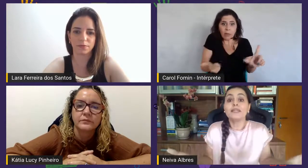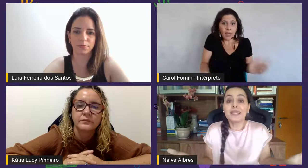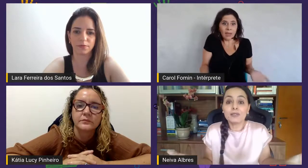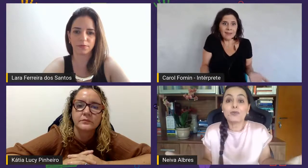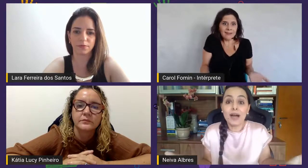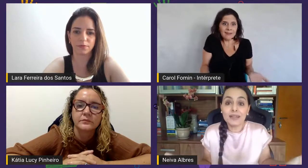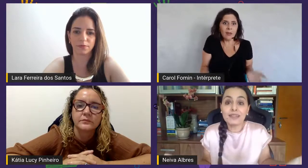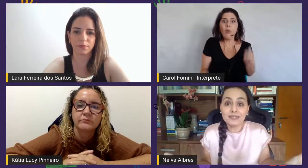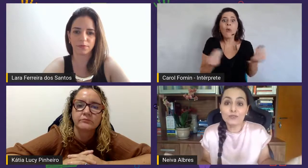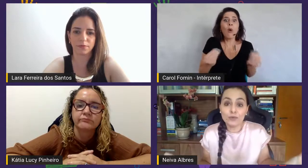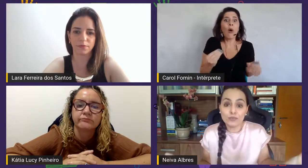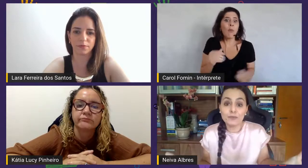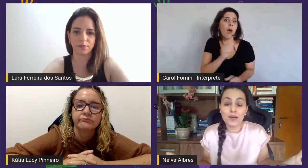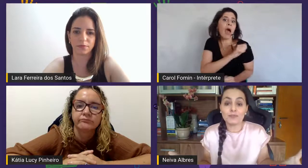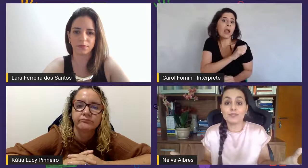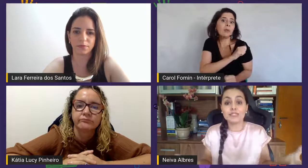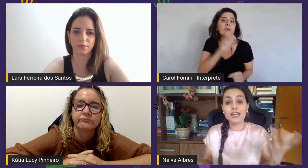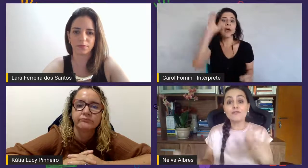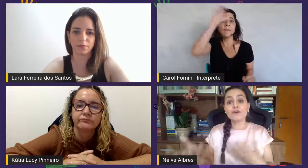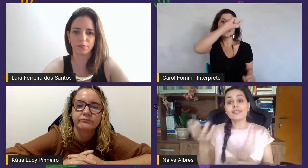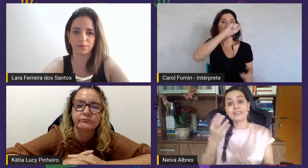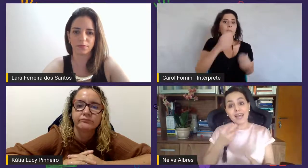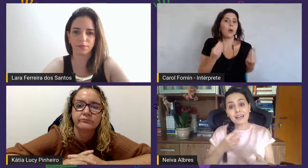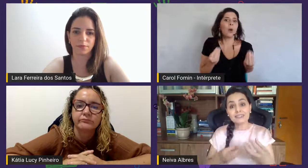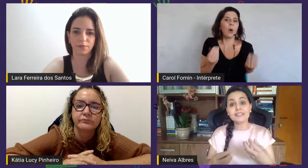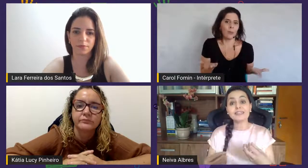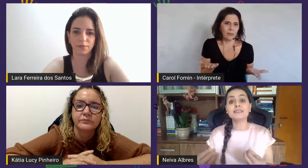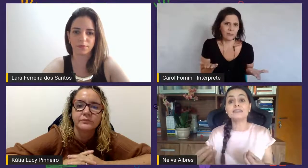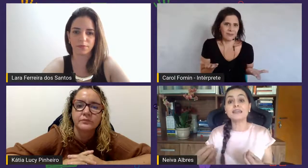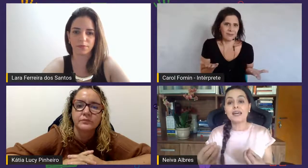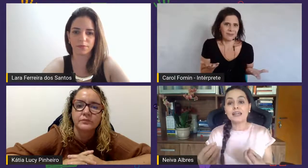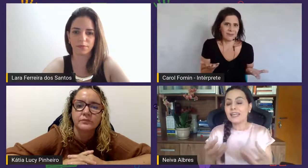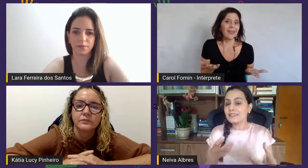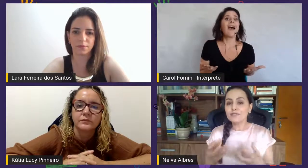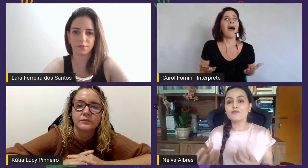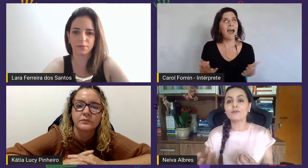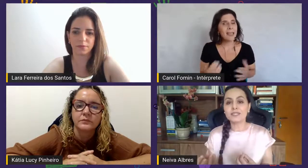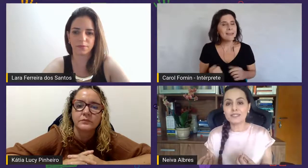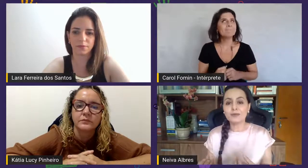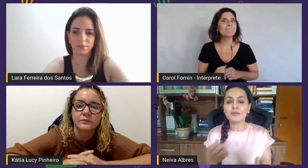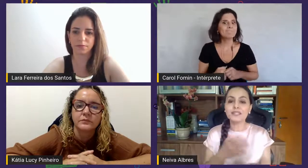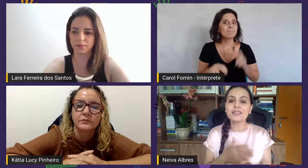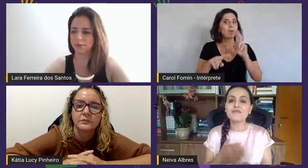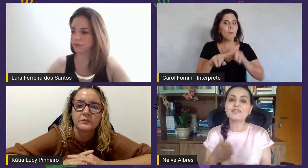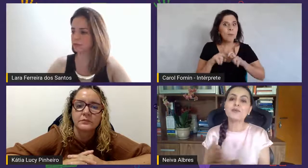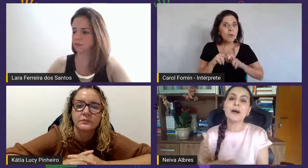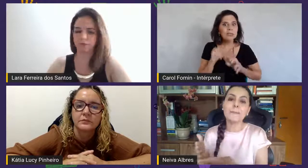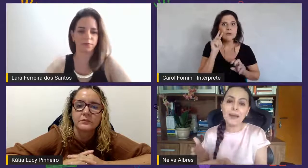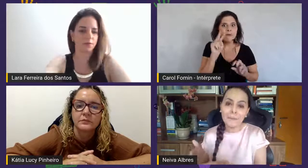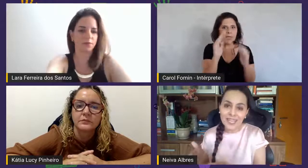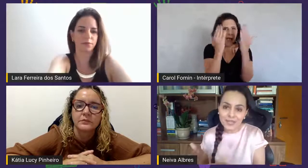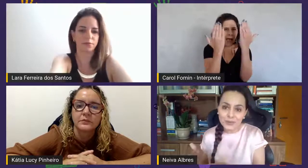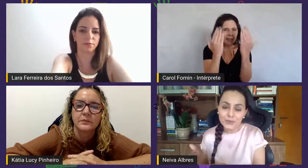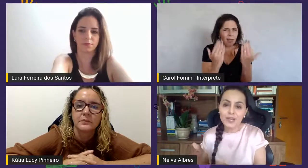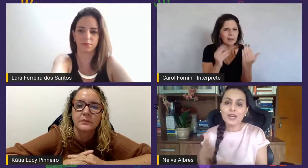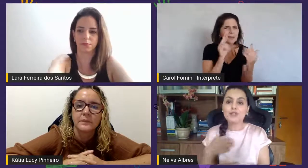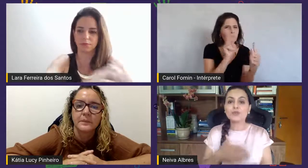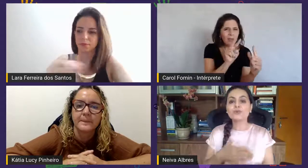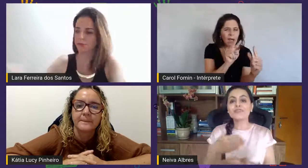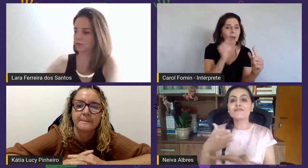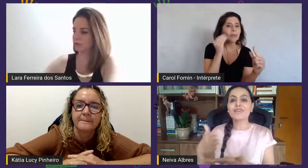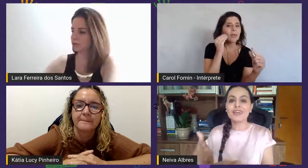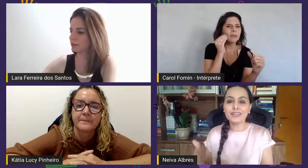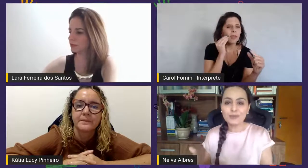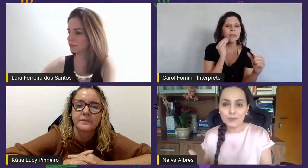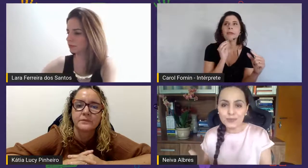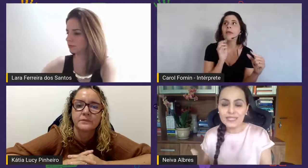podem aprender a atuar nesses outros espaços. E aí foi atrás dessa informação que eu tentei fazer o mapeamento